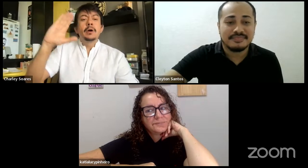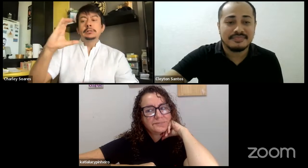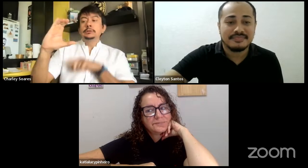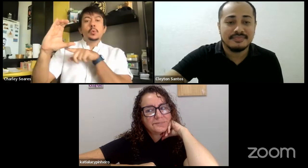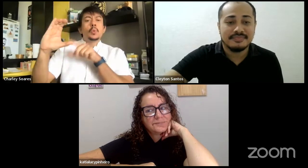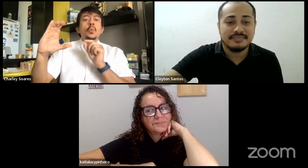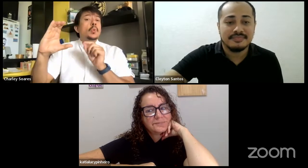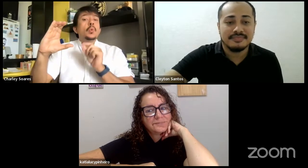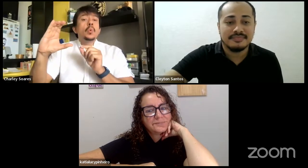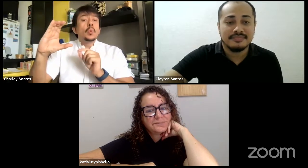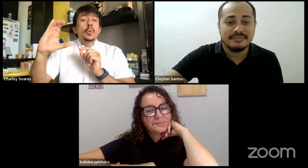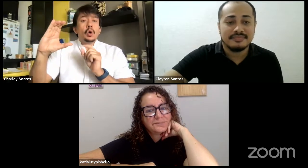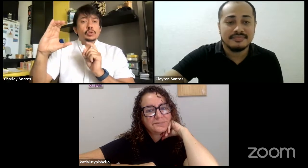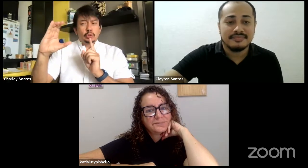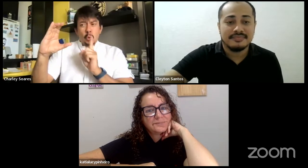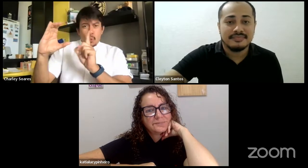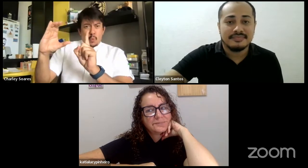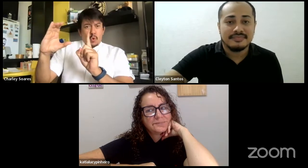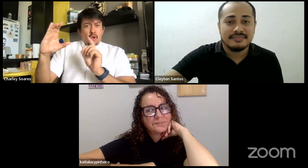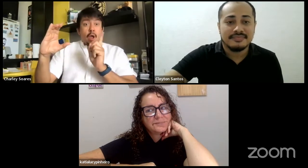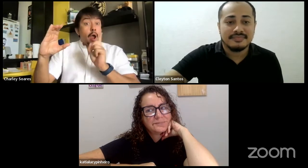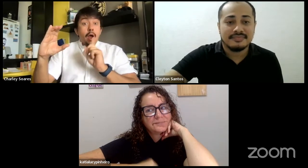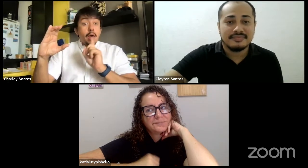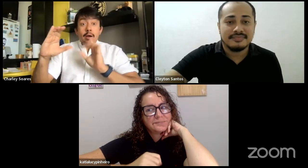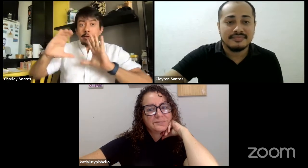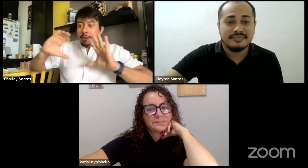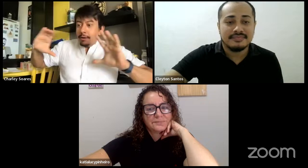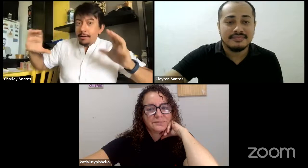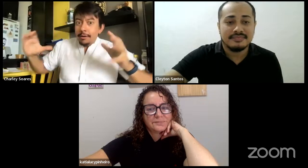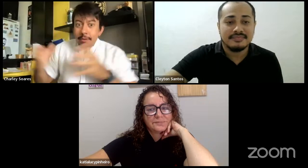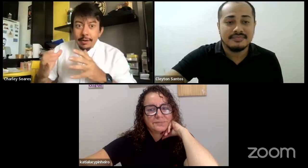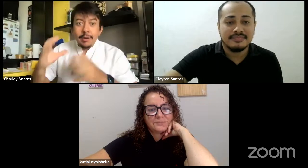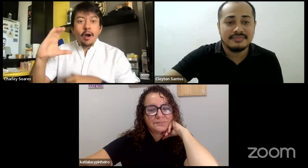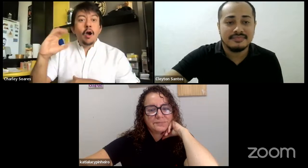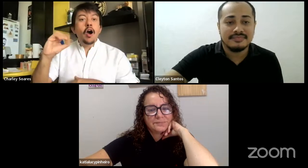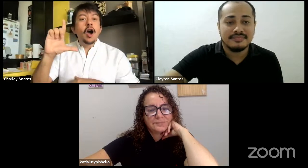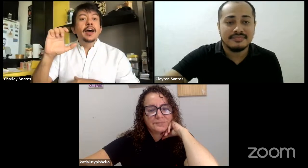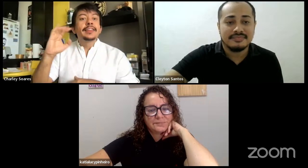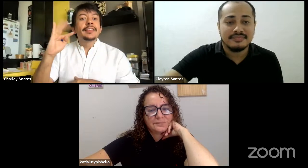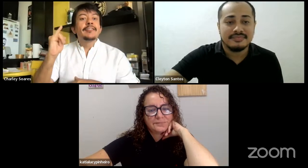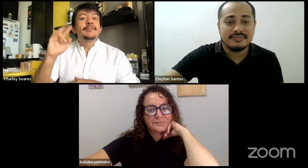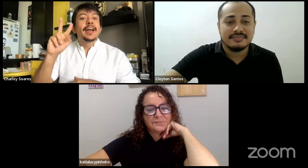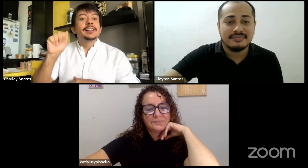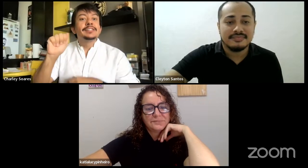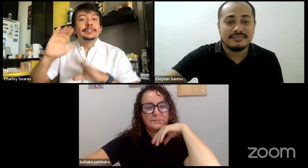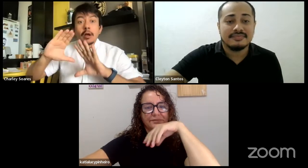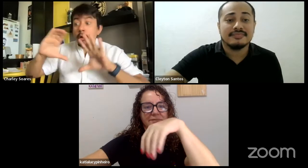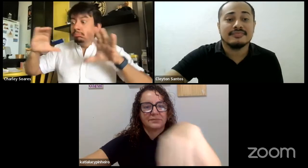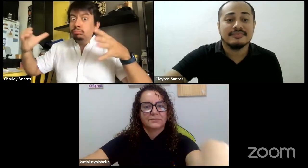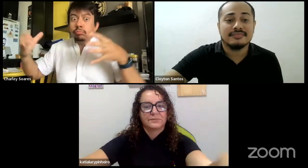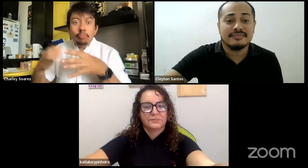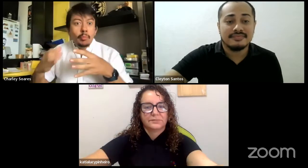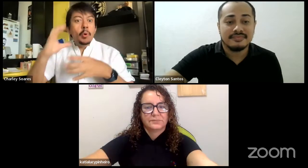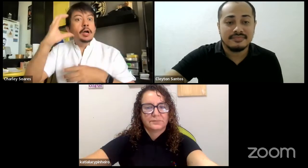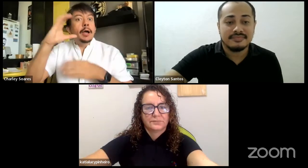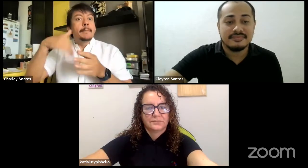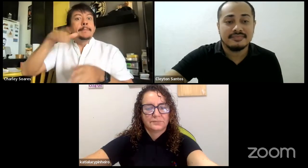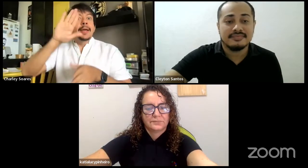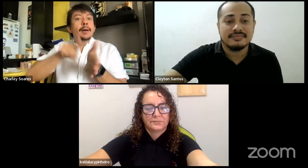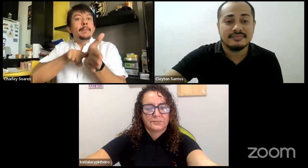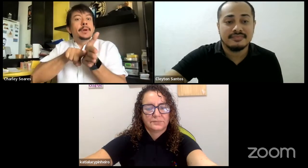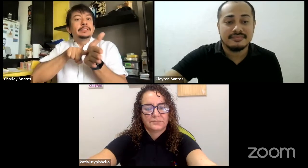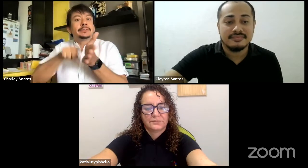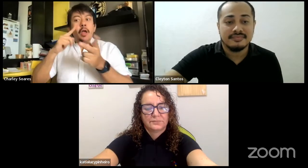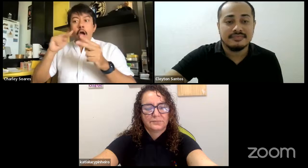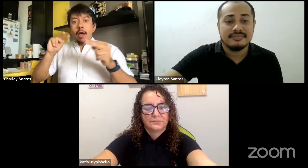Alexandre e a Bianca, né? Também por estar participando da interpretação da banca, né? Então,